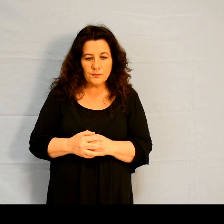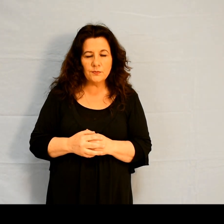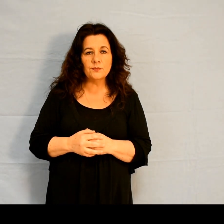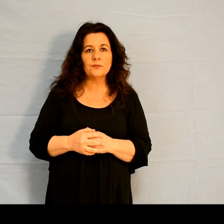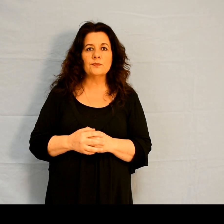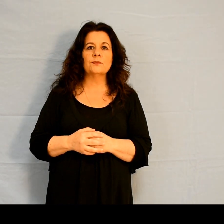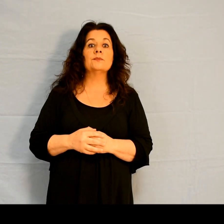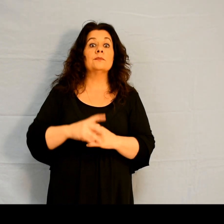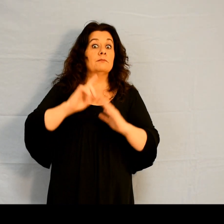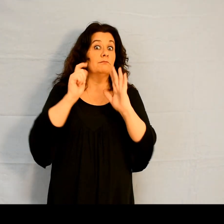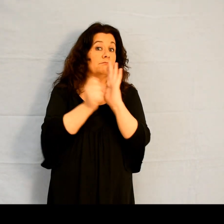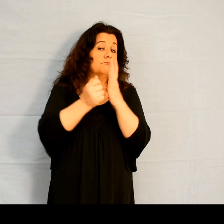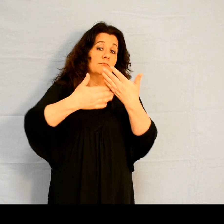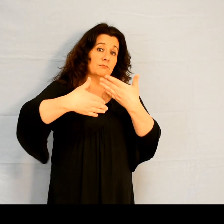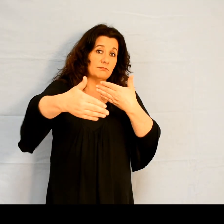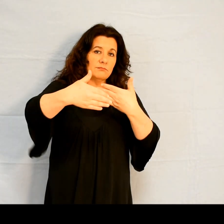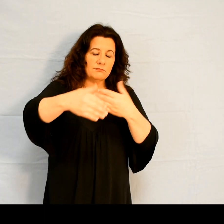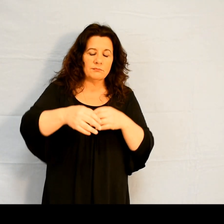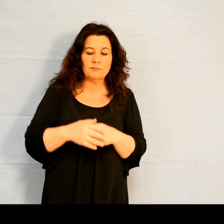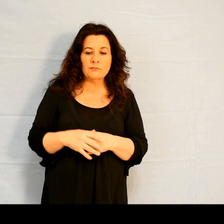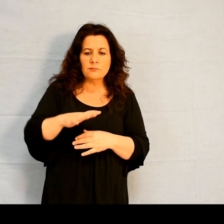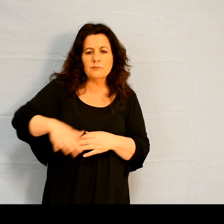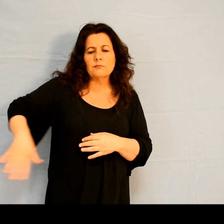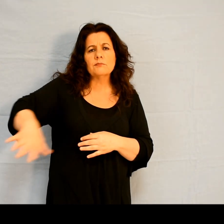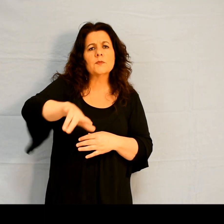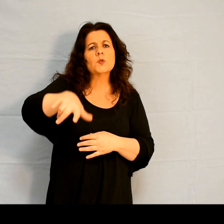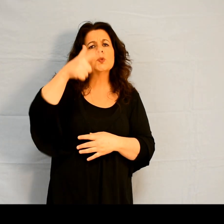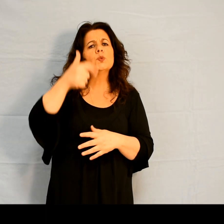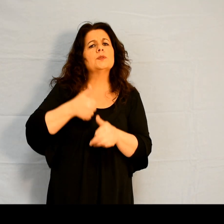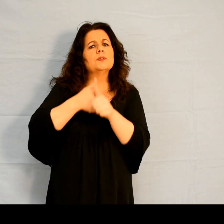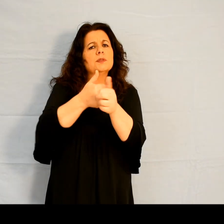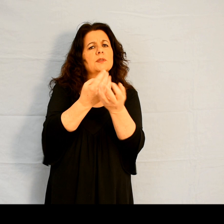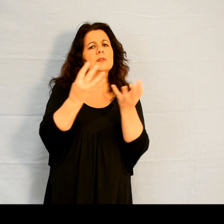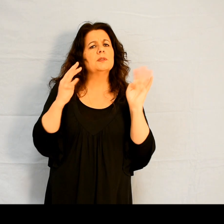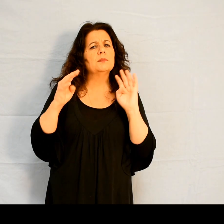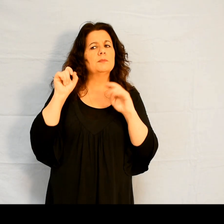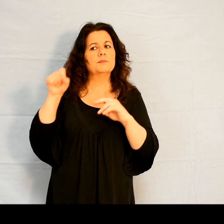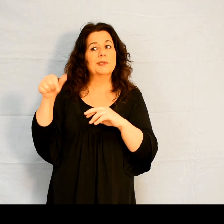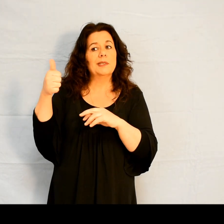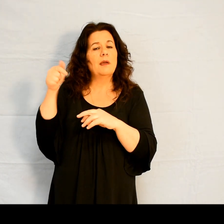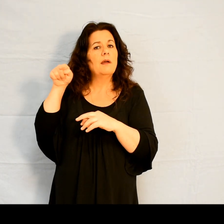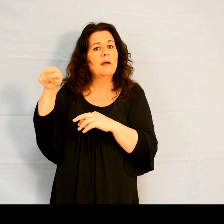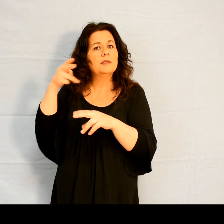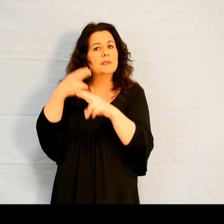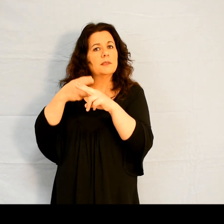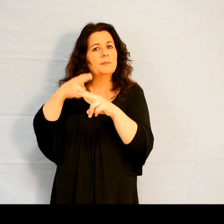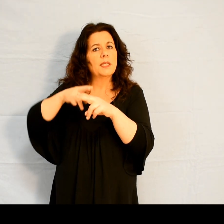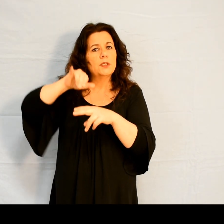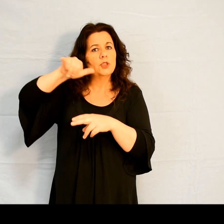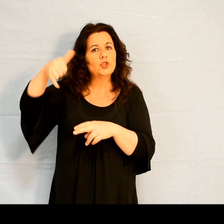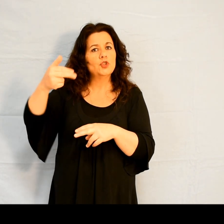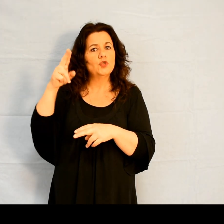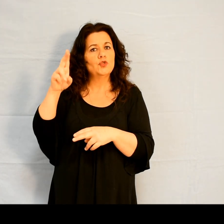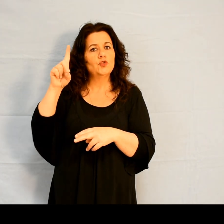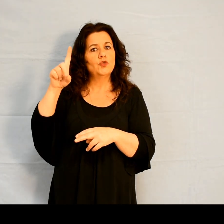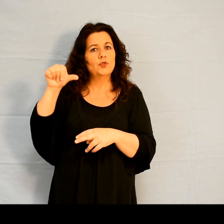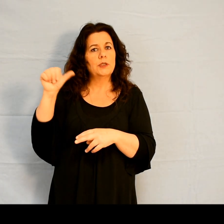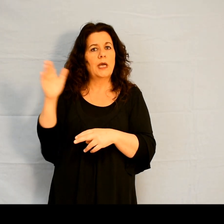En ce temps-là, l'un des 12, nommé Judas Iscariote, se rendit chez les grands prêtres et leur